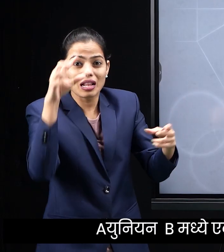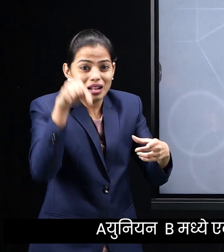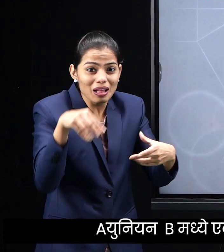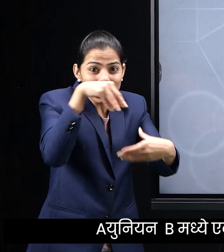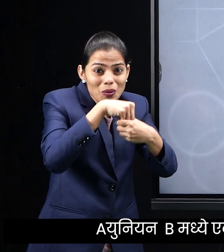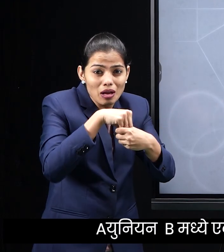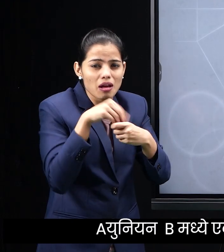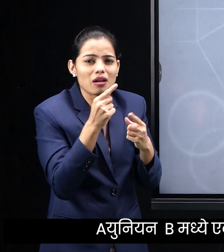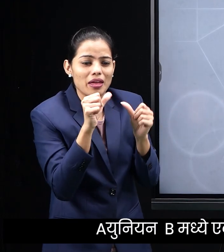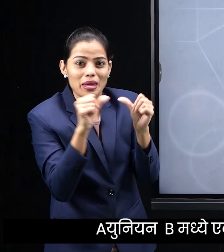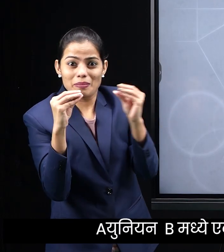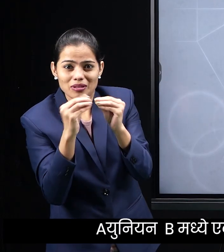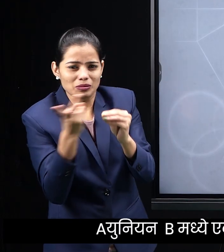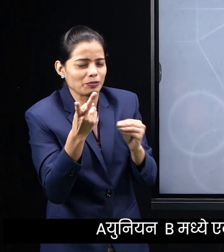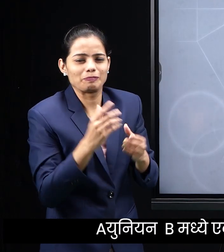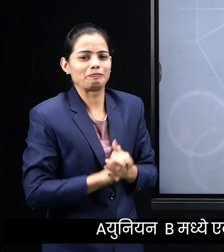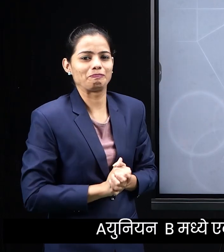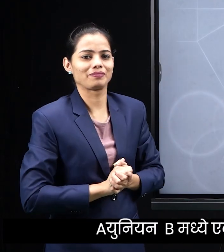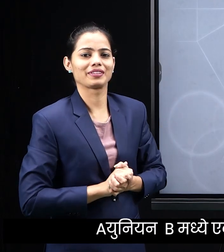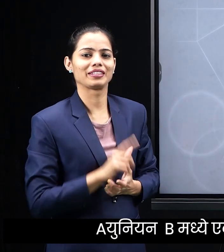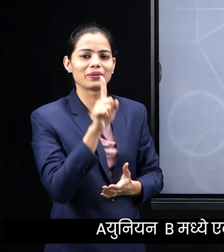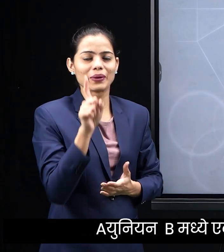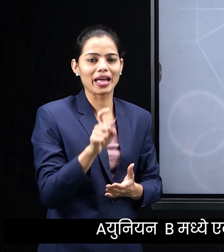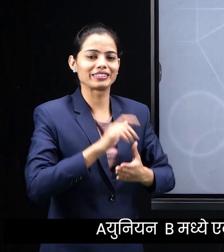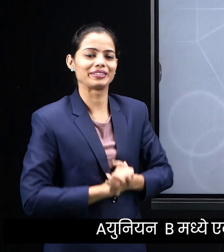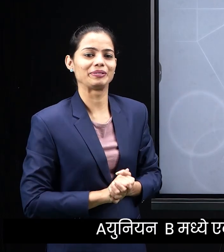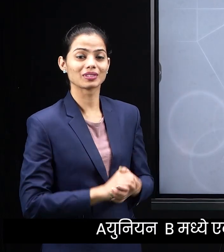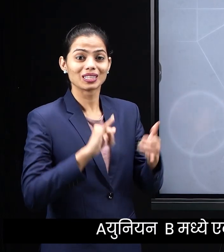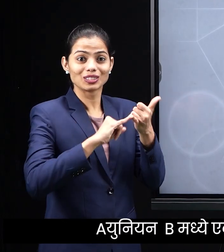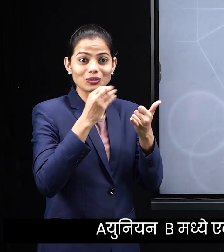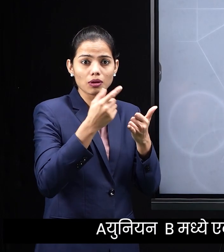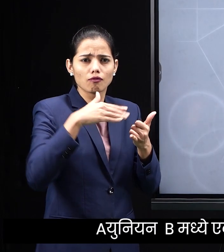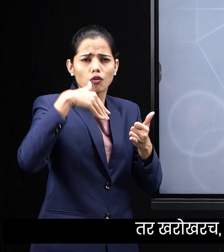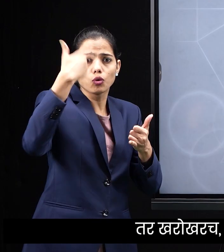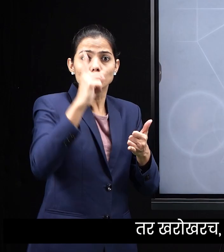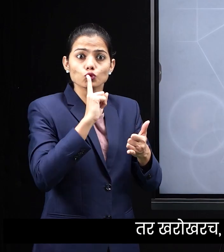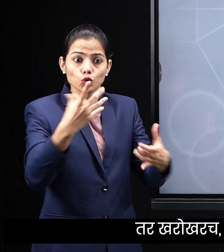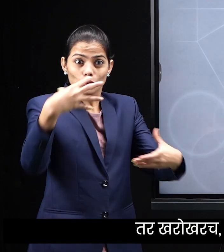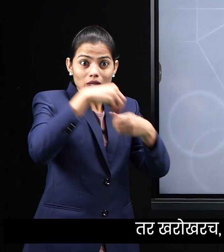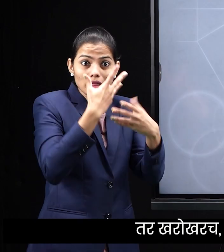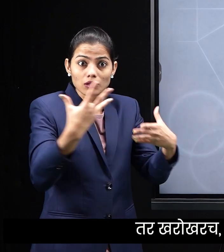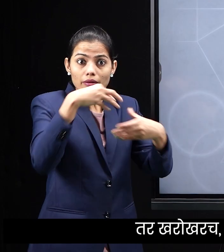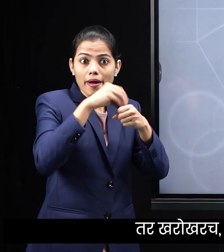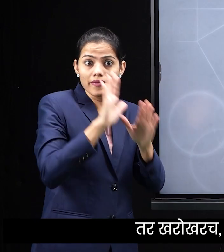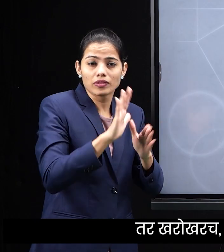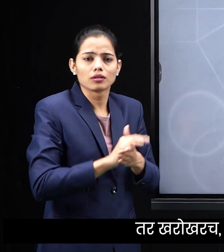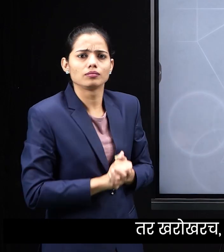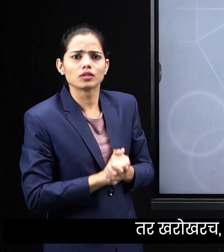युनियन बी मध्ये एकाच मूलद्रव्याची दोनदा गणना कार्याची नाही. तर खरोखरच एन ए युनियन बी इज इक्वल्स टू